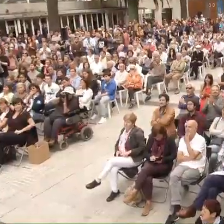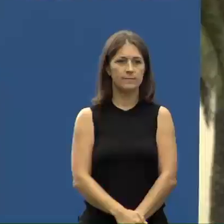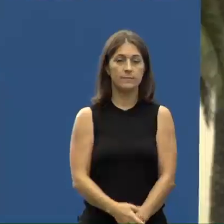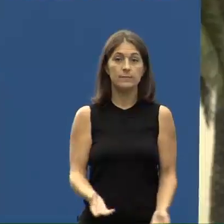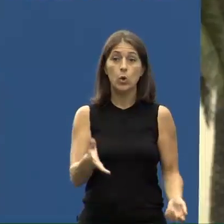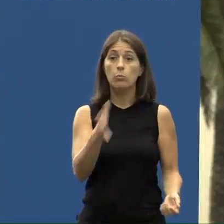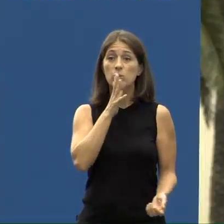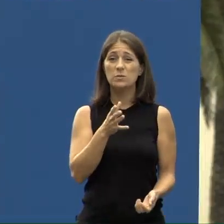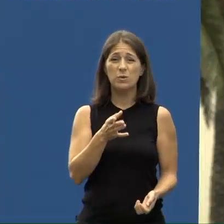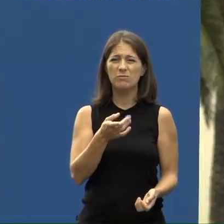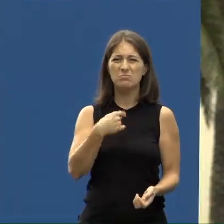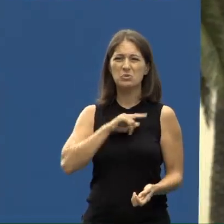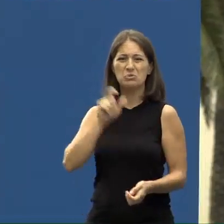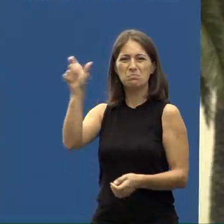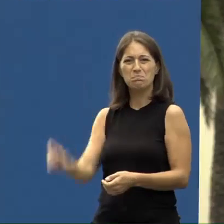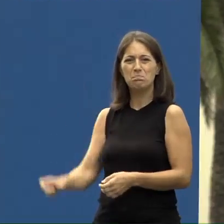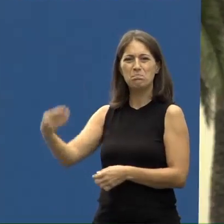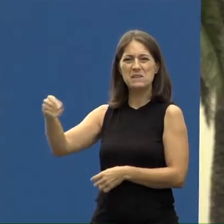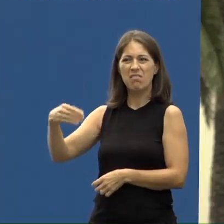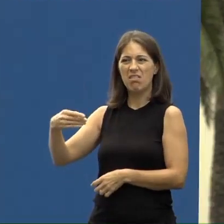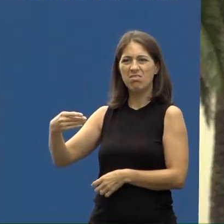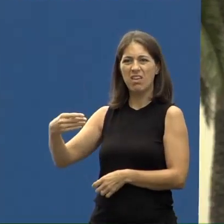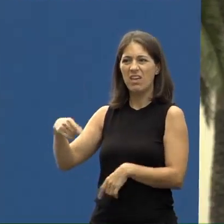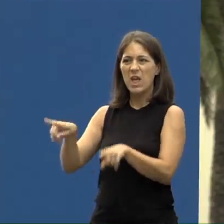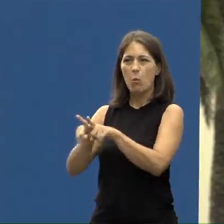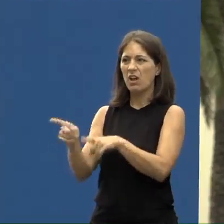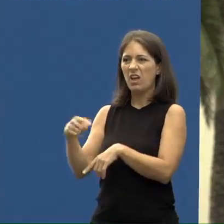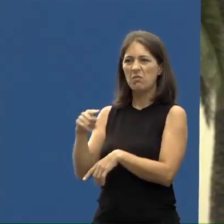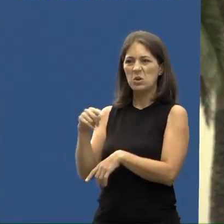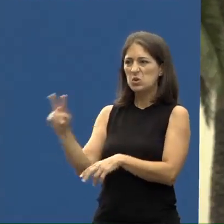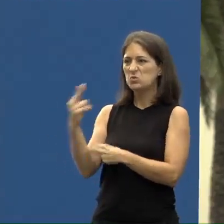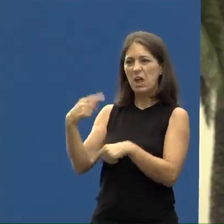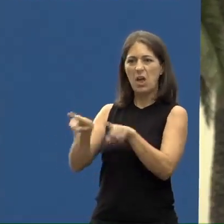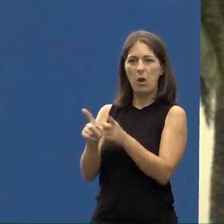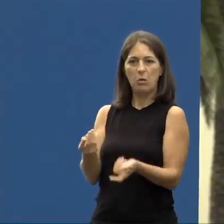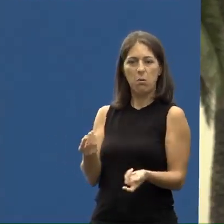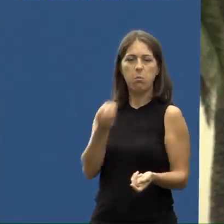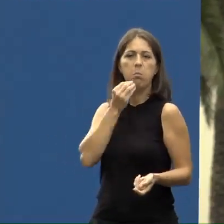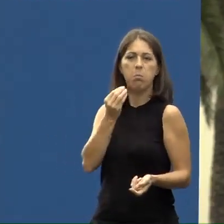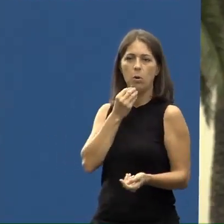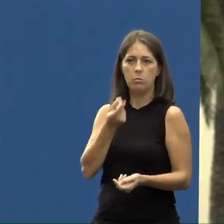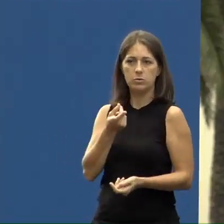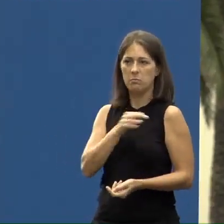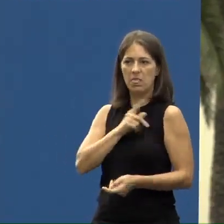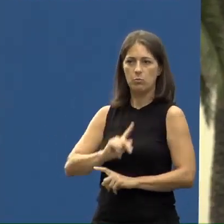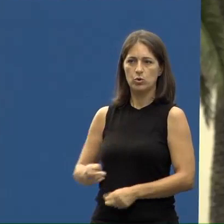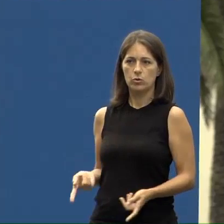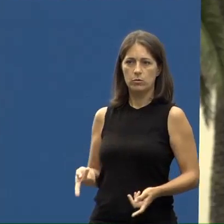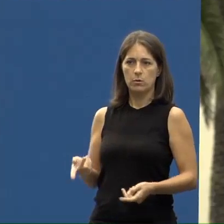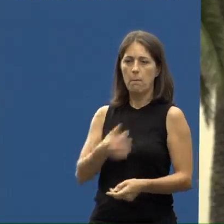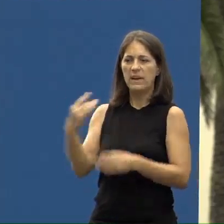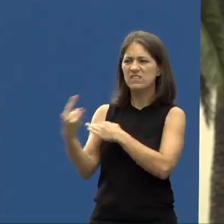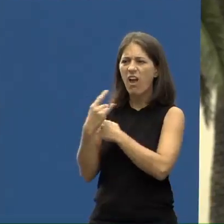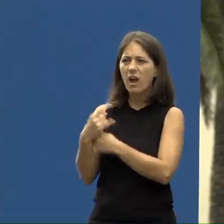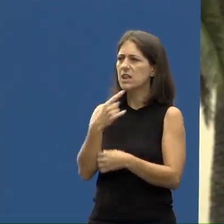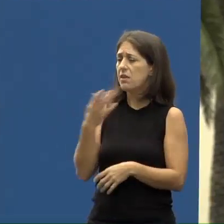Porque non nos merecemos un presidente que nos ten por idiotas, que nos minte, que nos di que dende